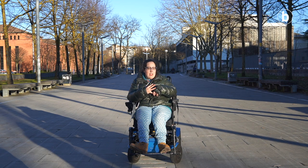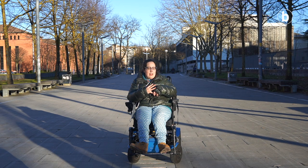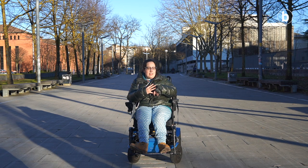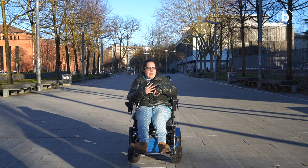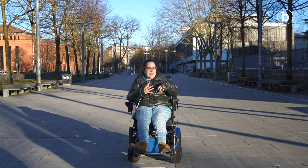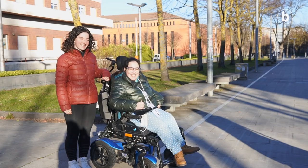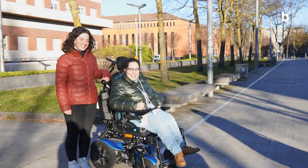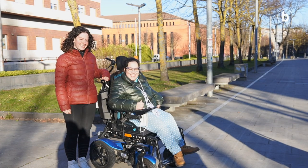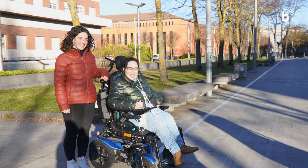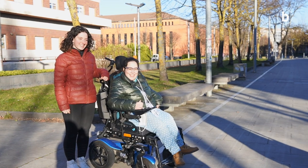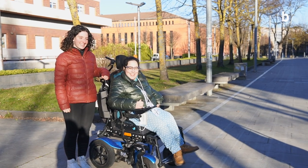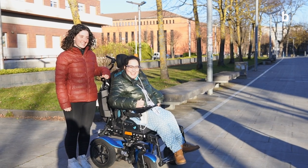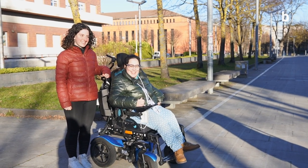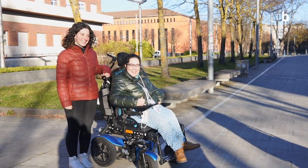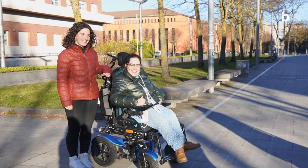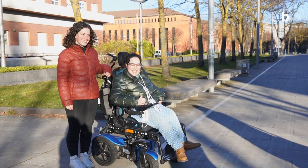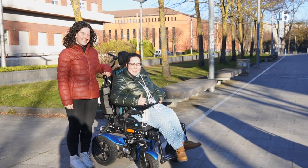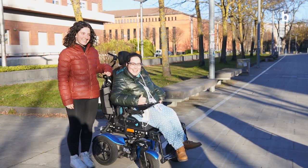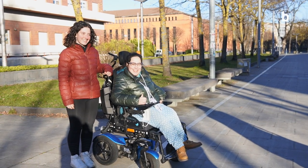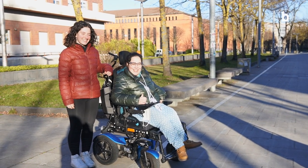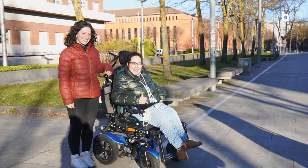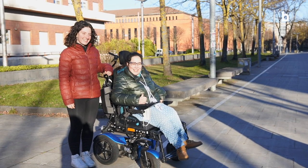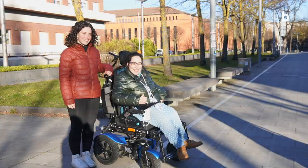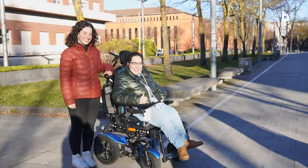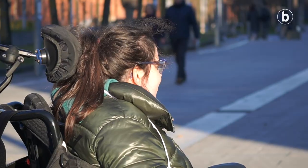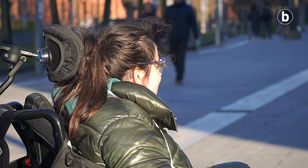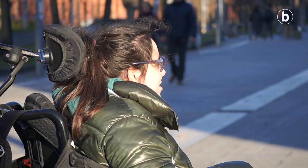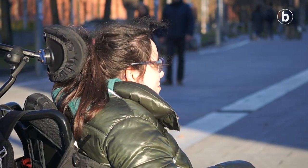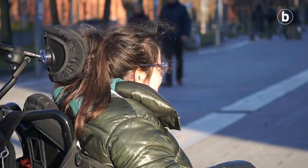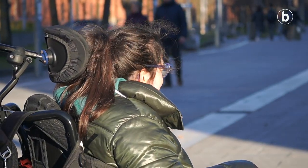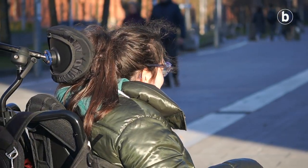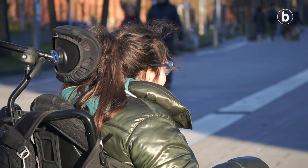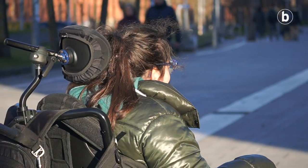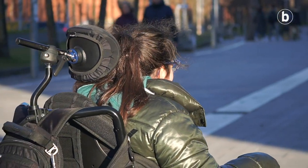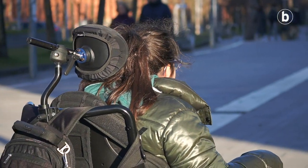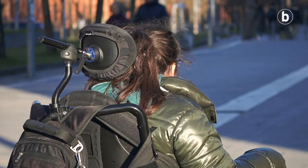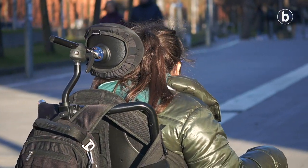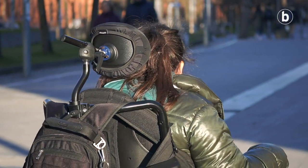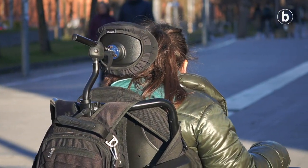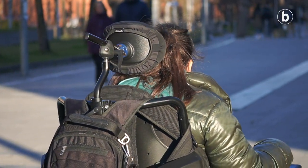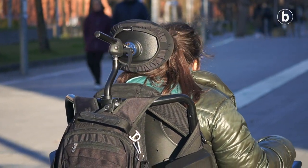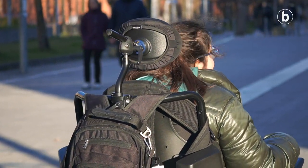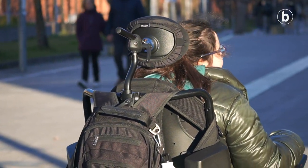aulkian esertzeko, txamarra kendu, ordenagailua ba, maian jarri, lekuak ba,